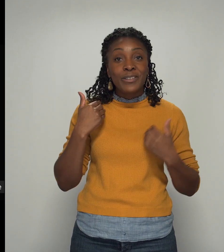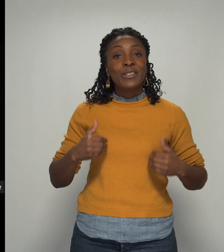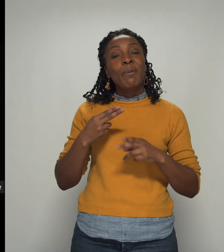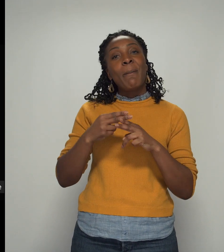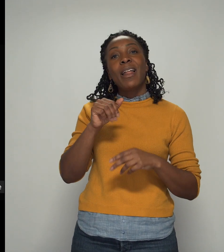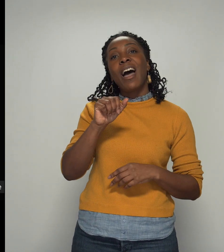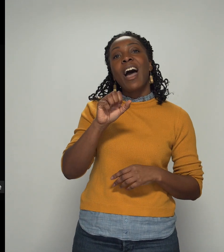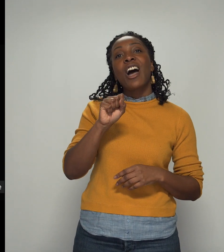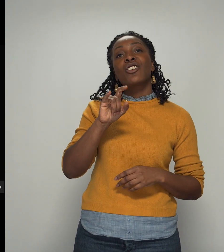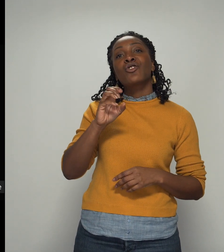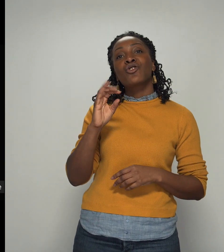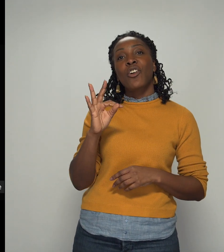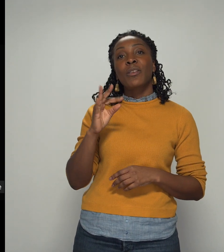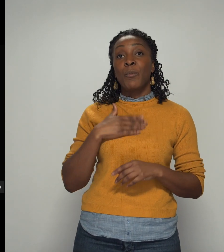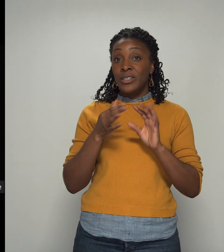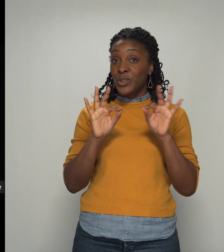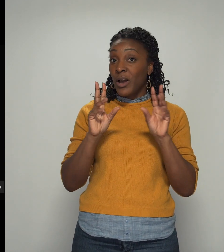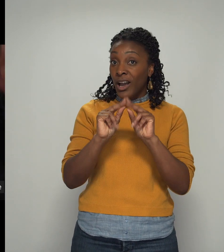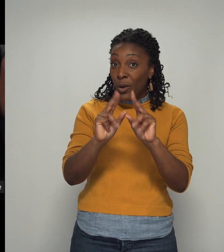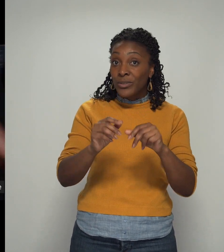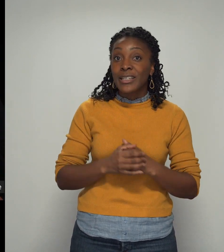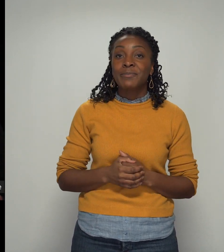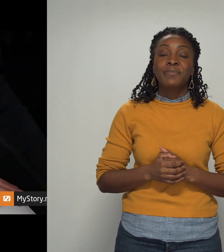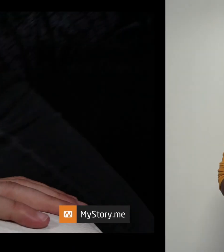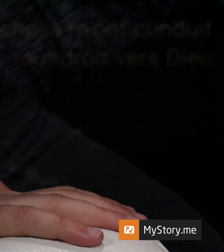Bonjour, je m'appelle Ashot et je vais vous raconter mon histoire.